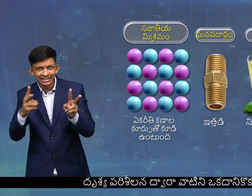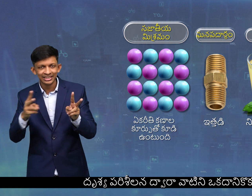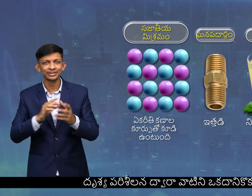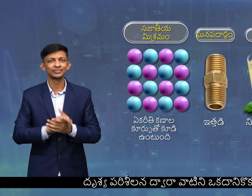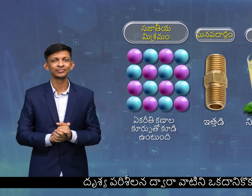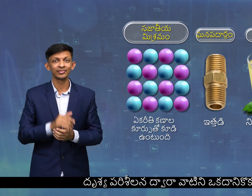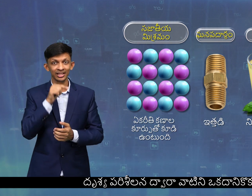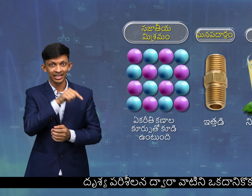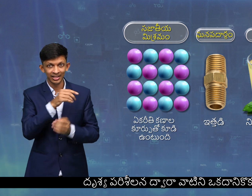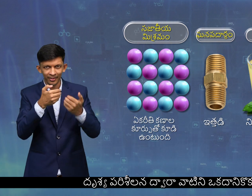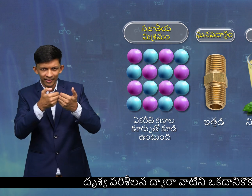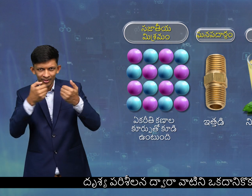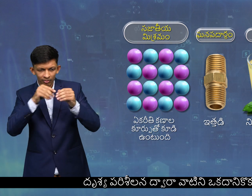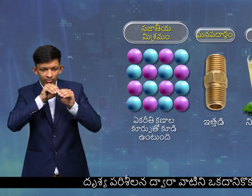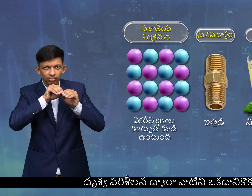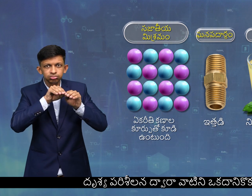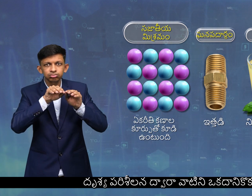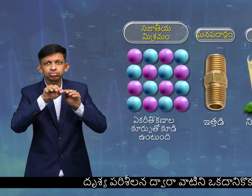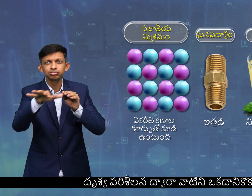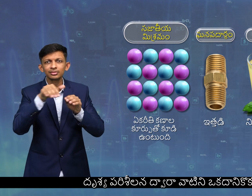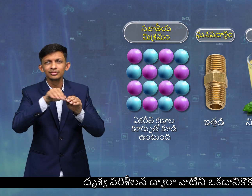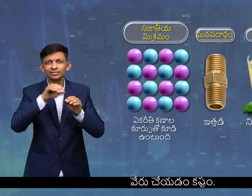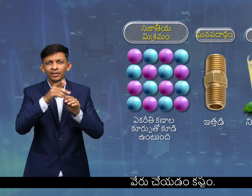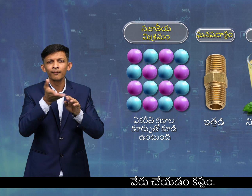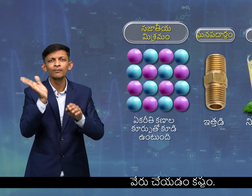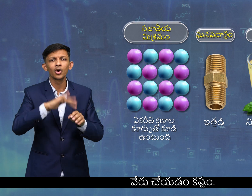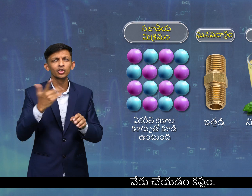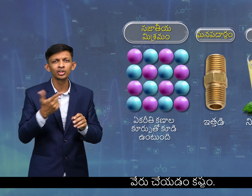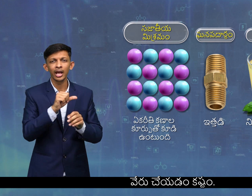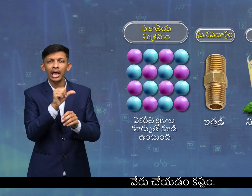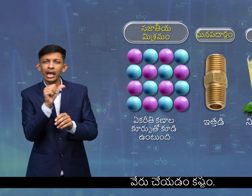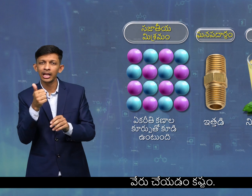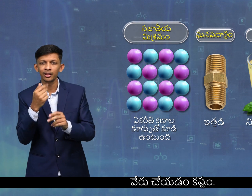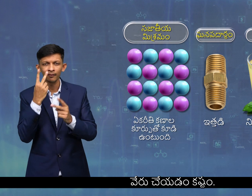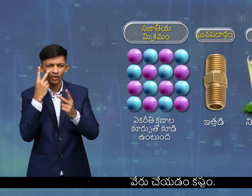దృశ్య పరిశీలన ద్వారా వాటిని ఒకదానికొకటి వేరుచేయడం కష్టం.